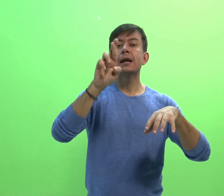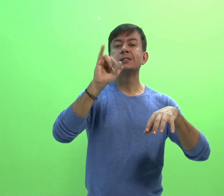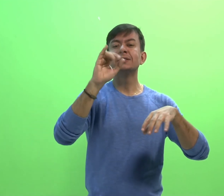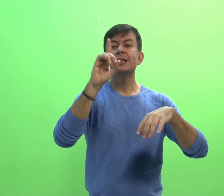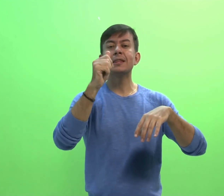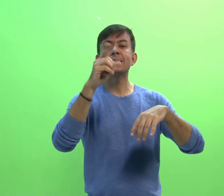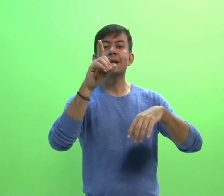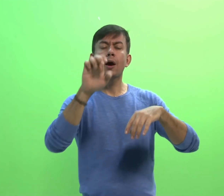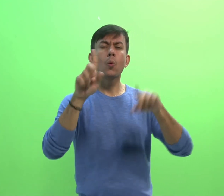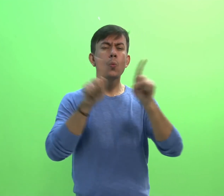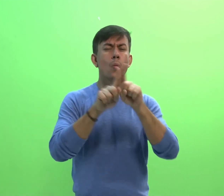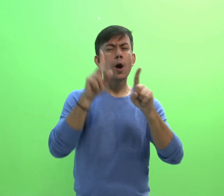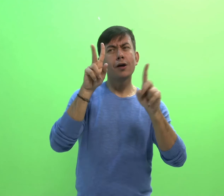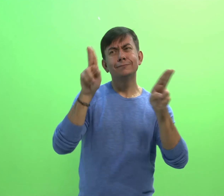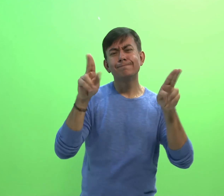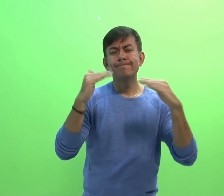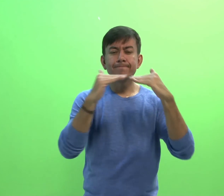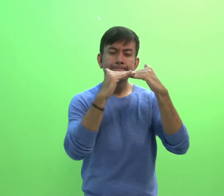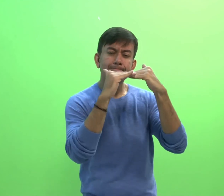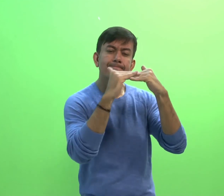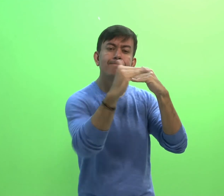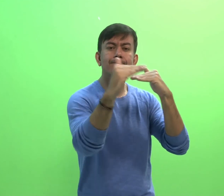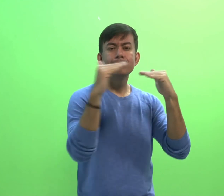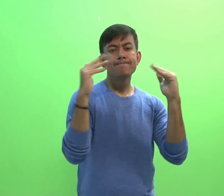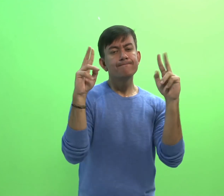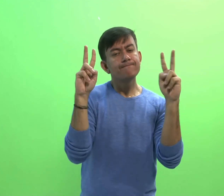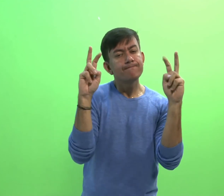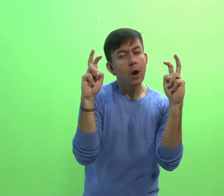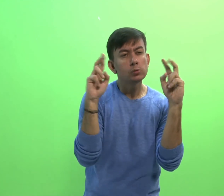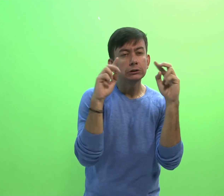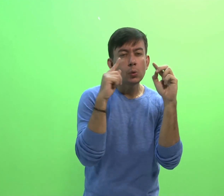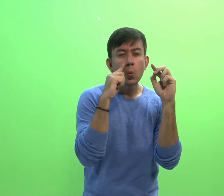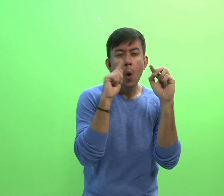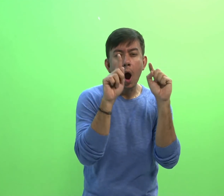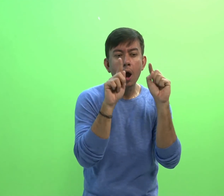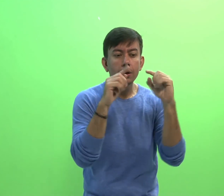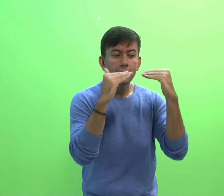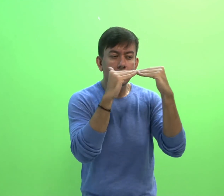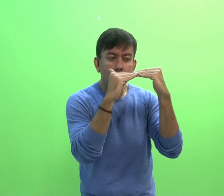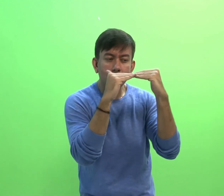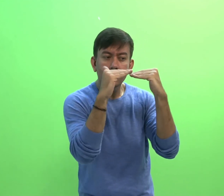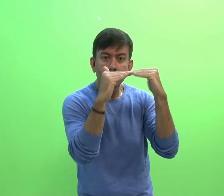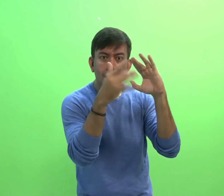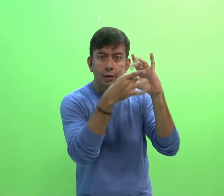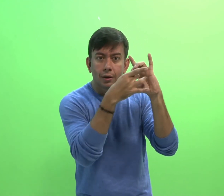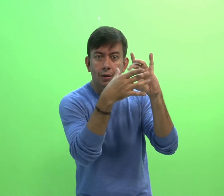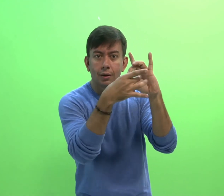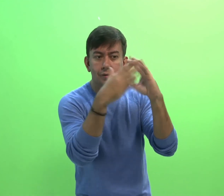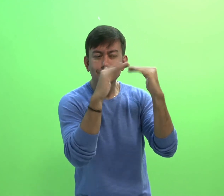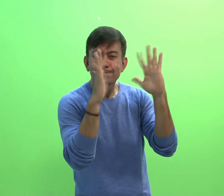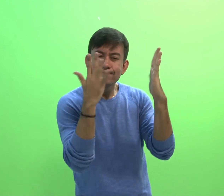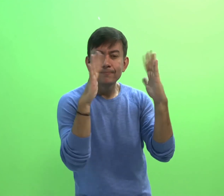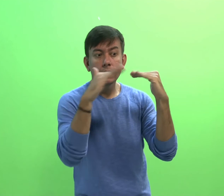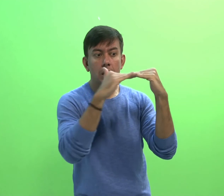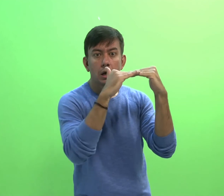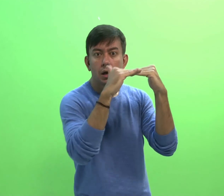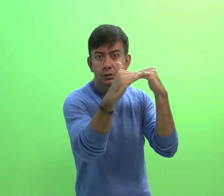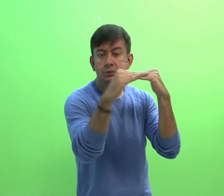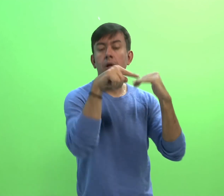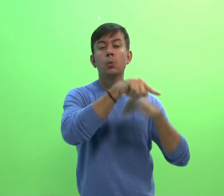ela é uma área que ela vai ser sempre no mesmo nível. Por exemplo,